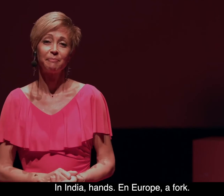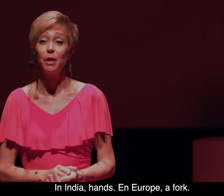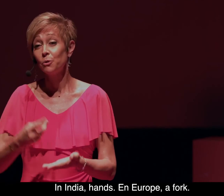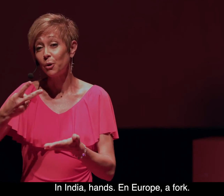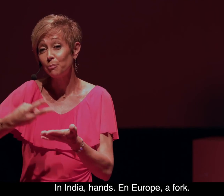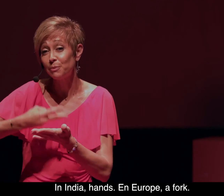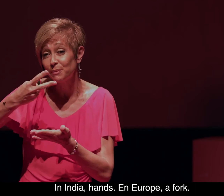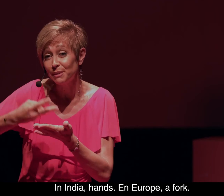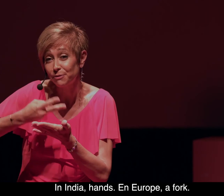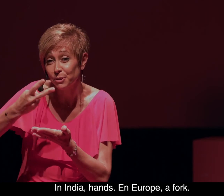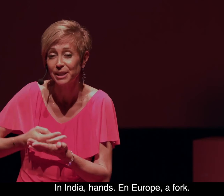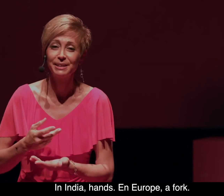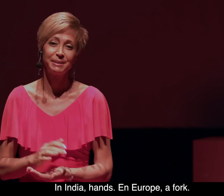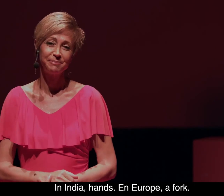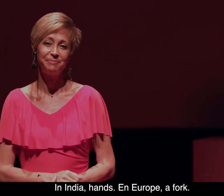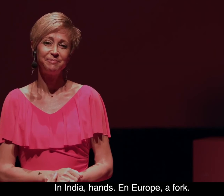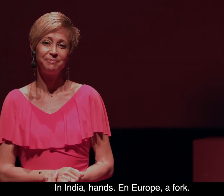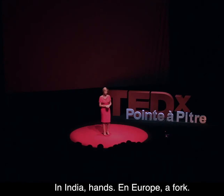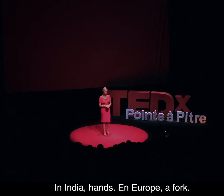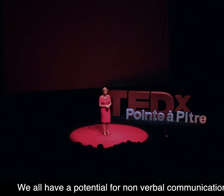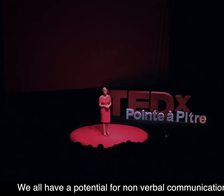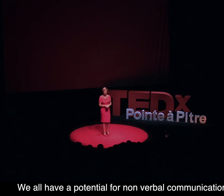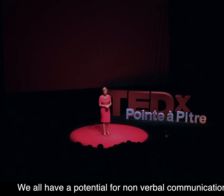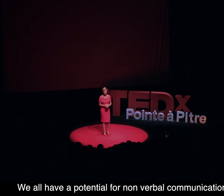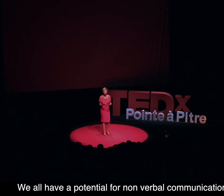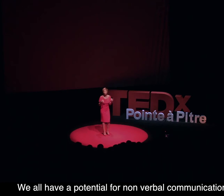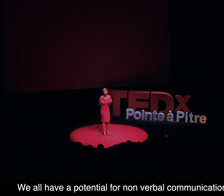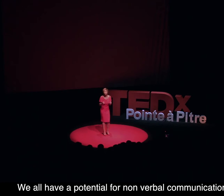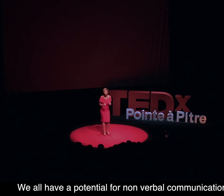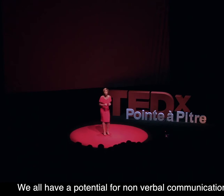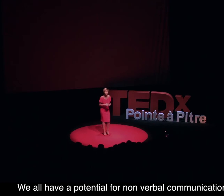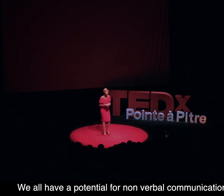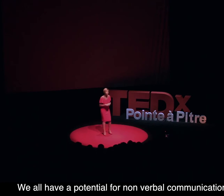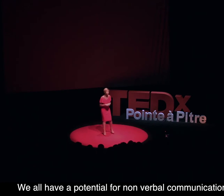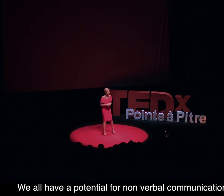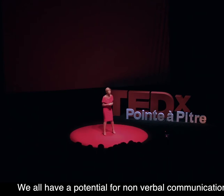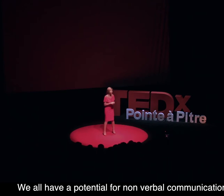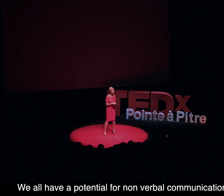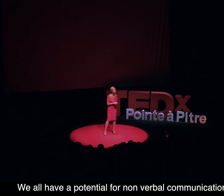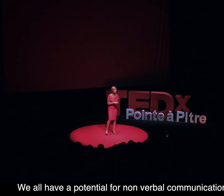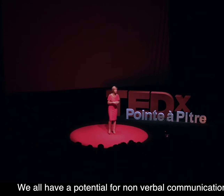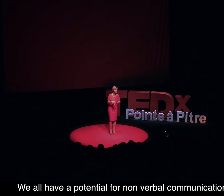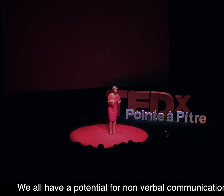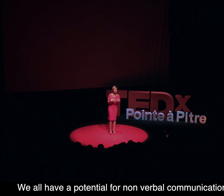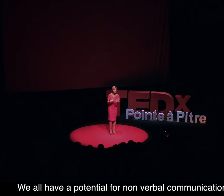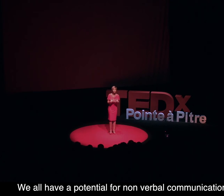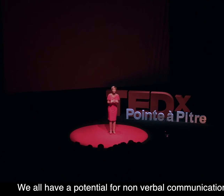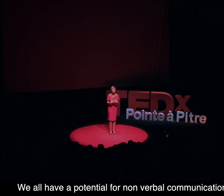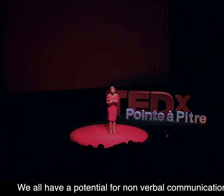Et en Europe, la fourchette. Nous avons tous en nous une communication gestuelle et non